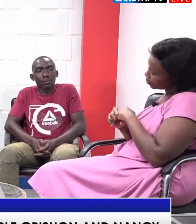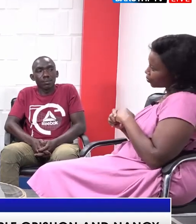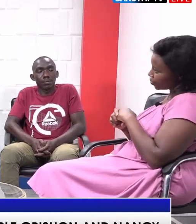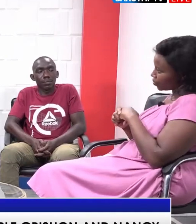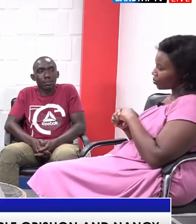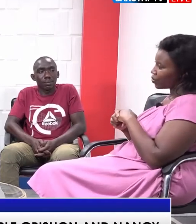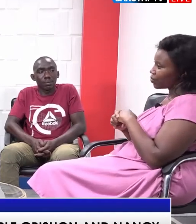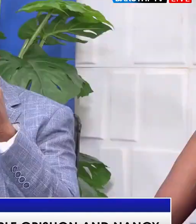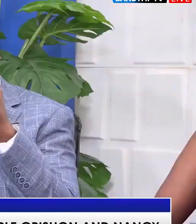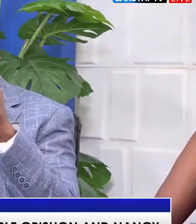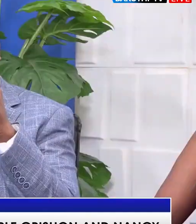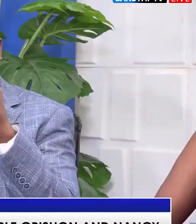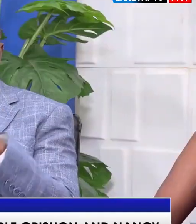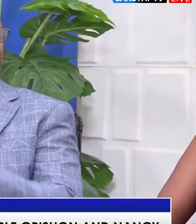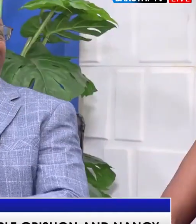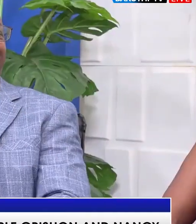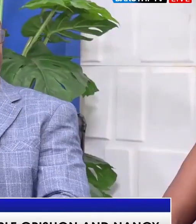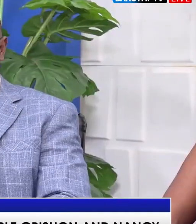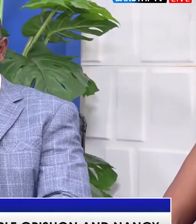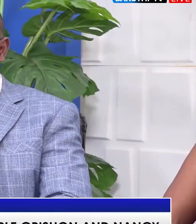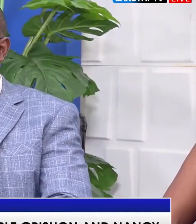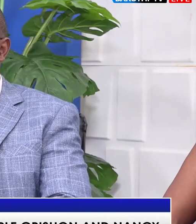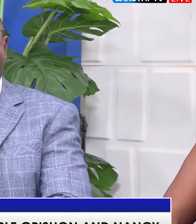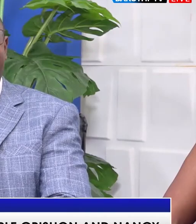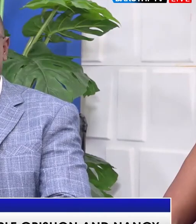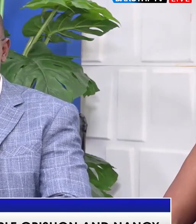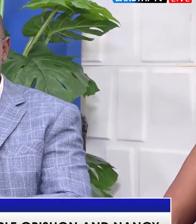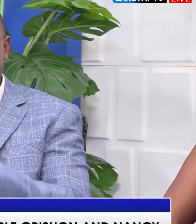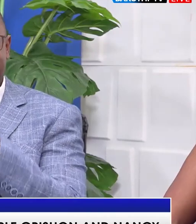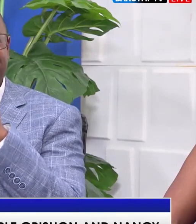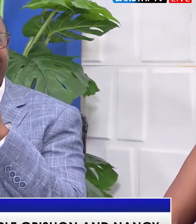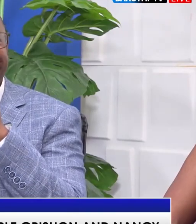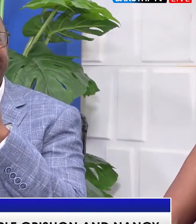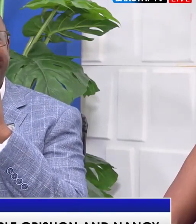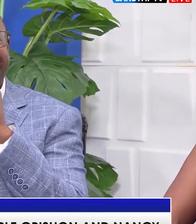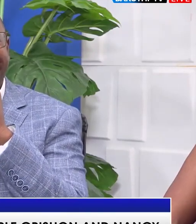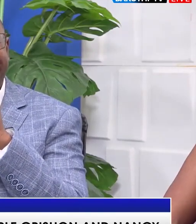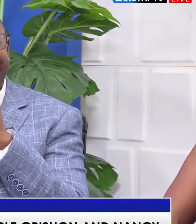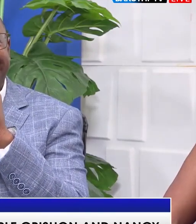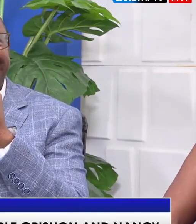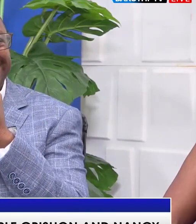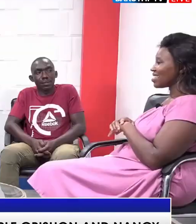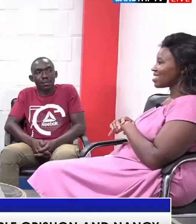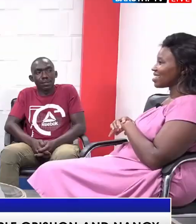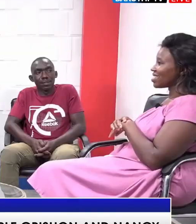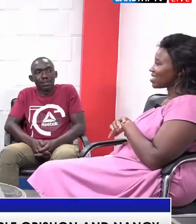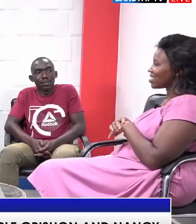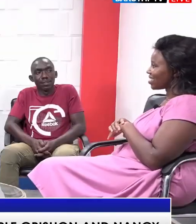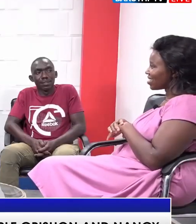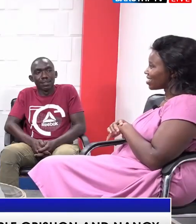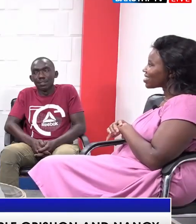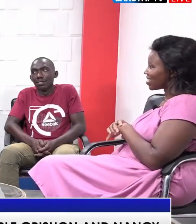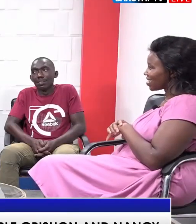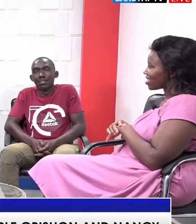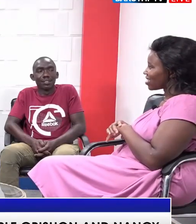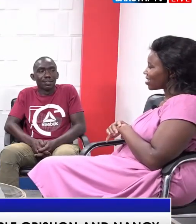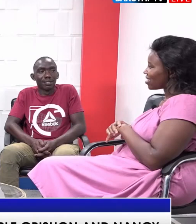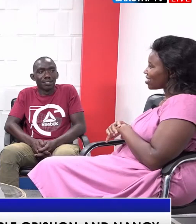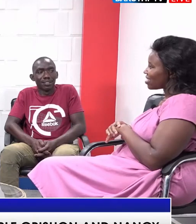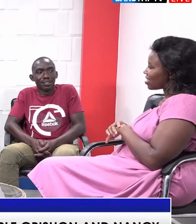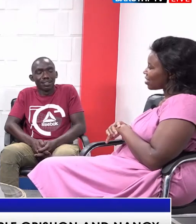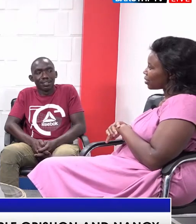as I said in the morning and yesterday nilisema tuna mgeni anaitwa Mr. Simon Kabu. He's known kote